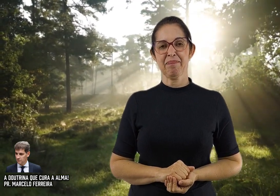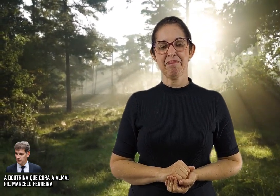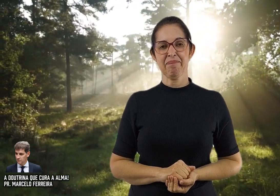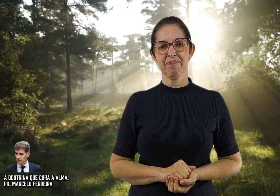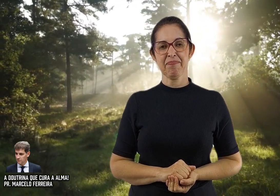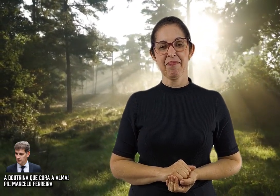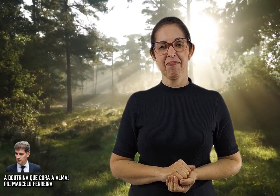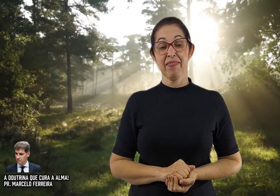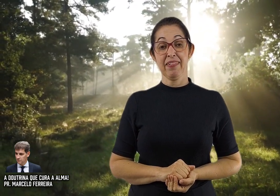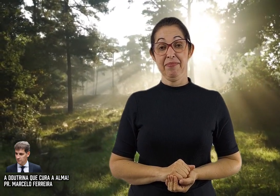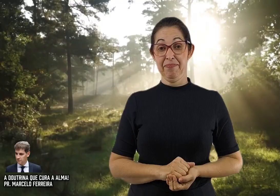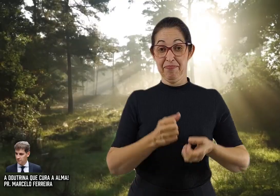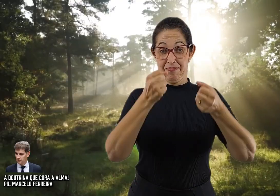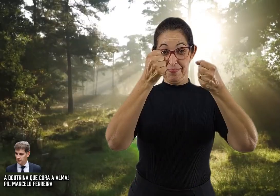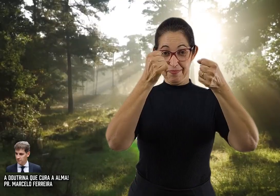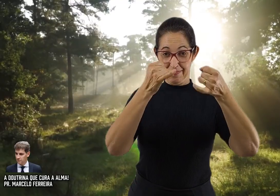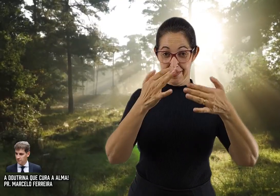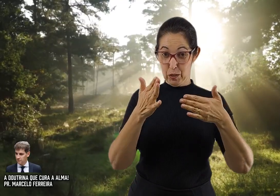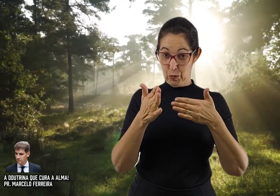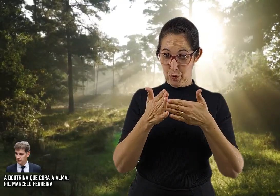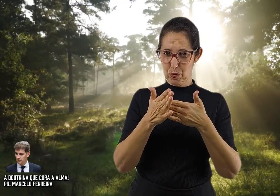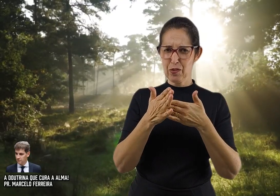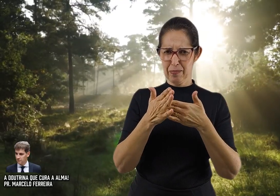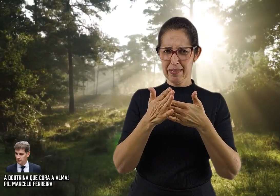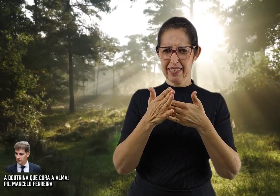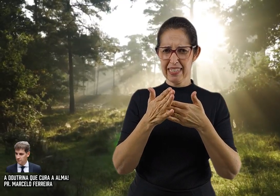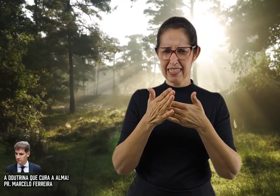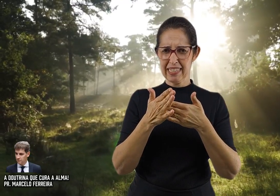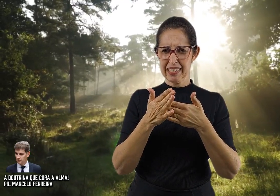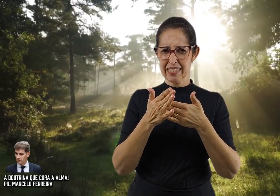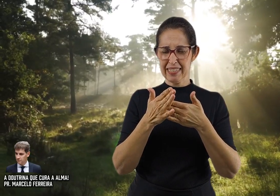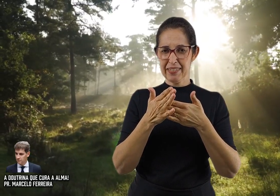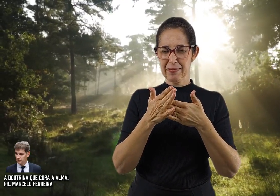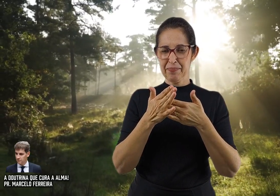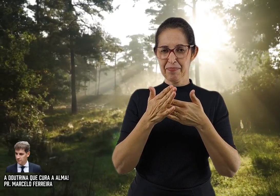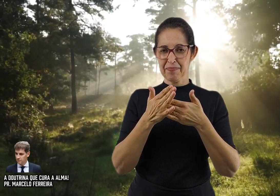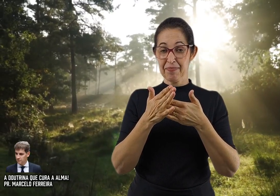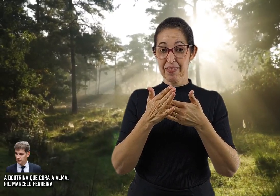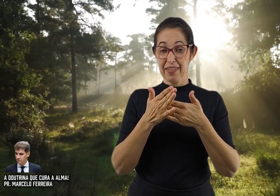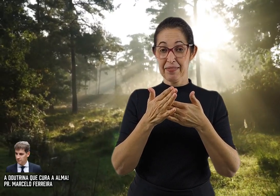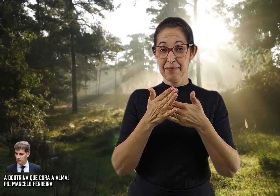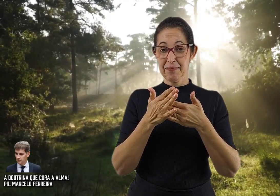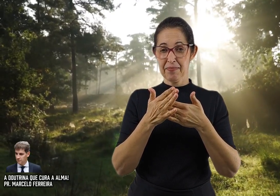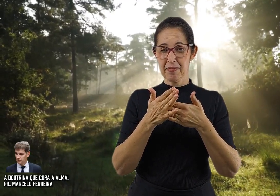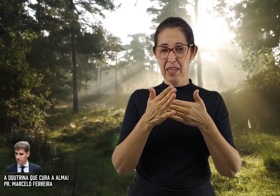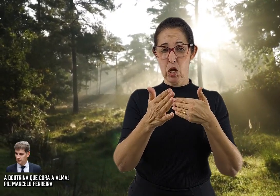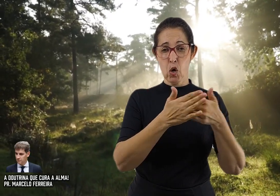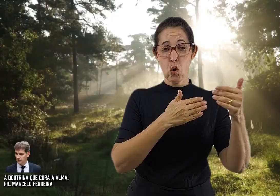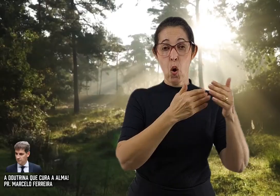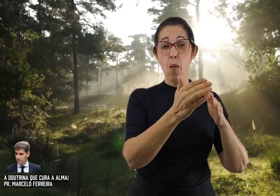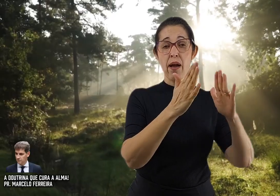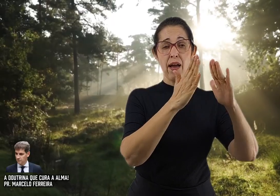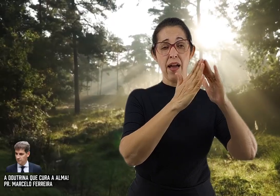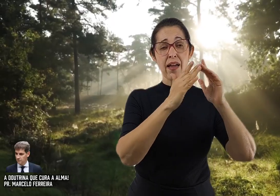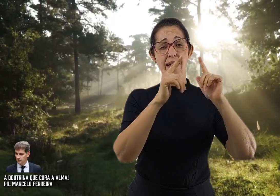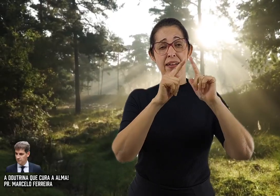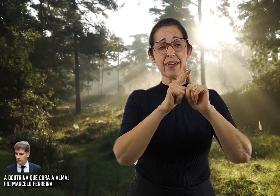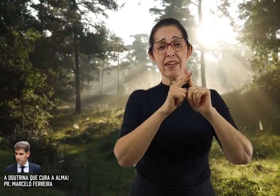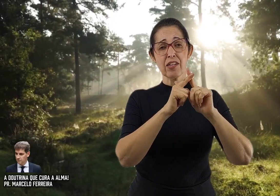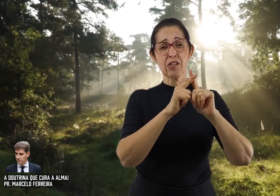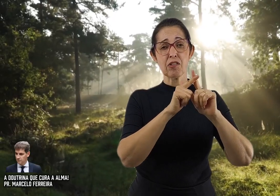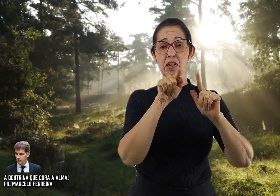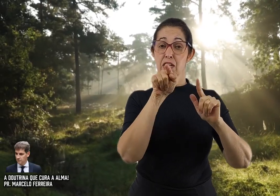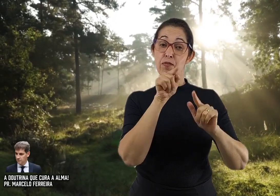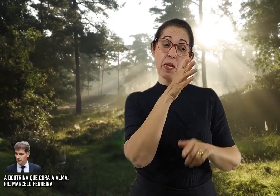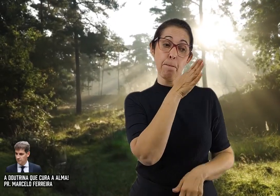permitam aqui uma última explicação. Em todos os tempos, o Senhor sempre se preocupou com a unificação da